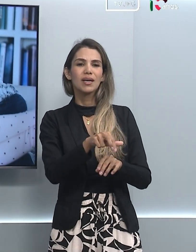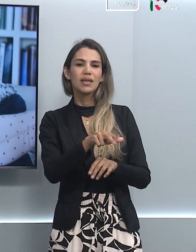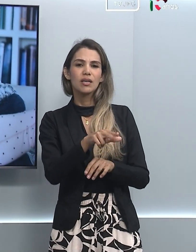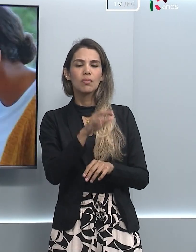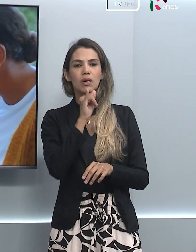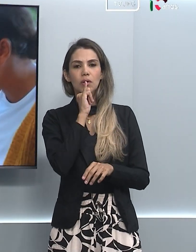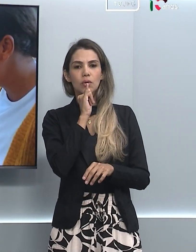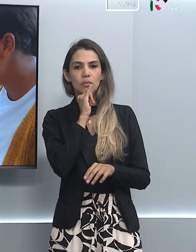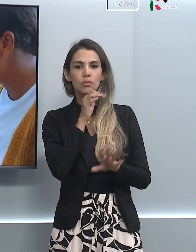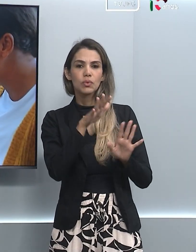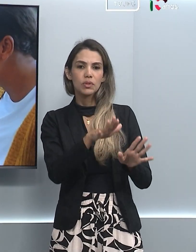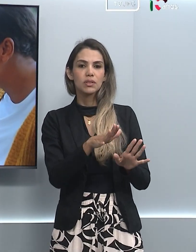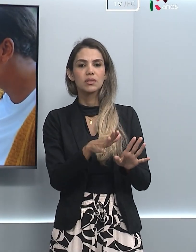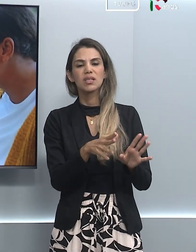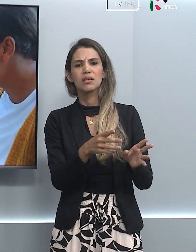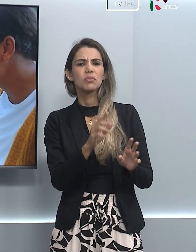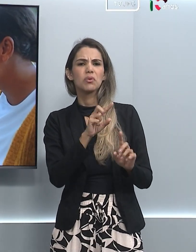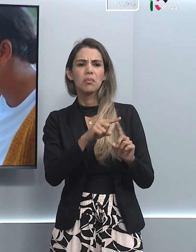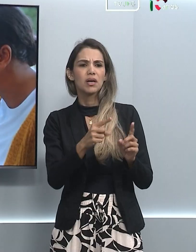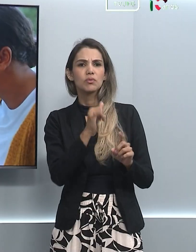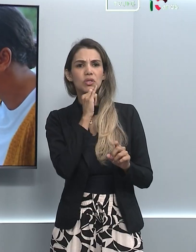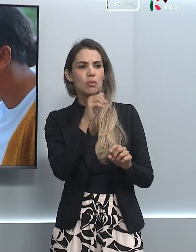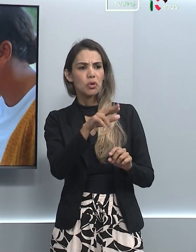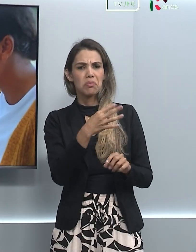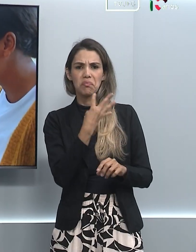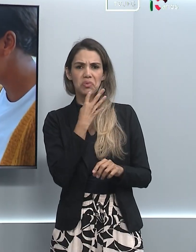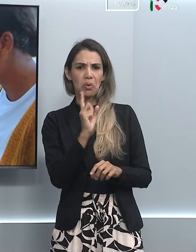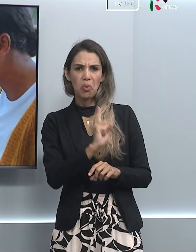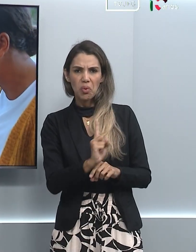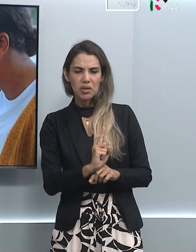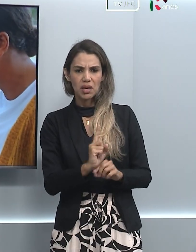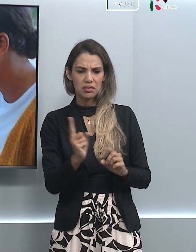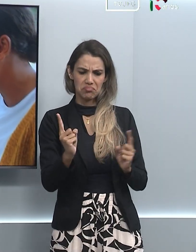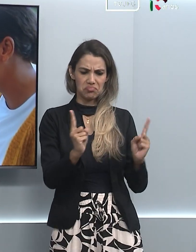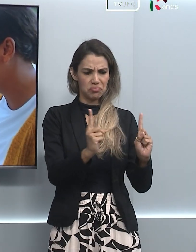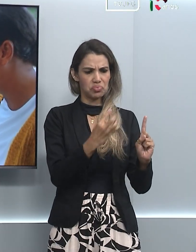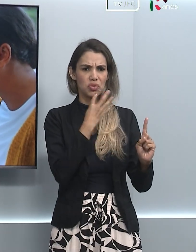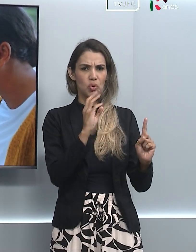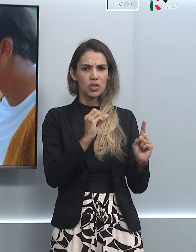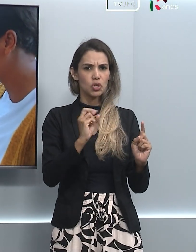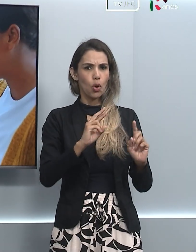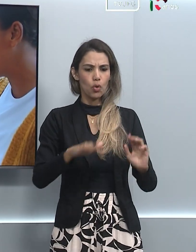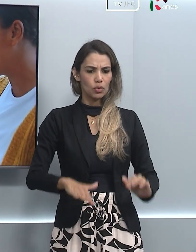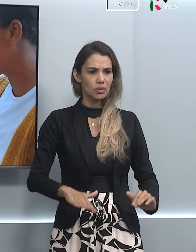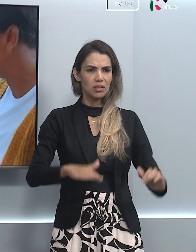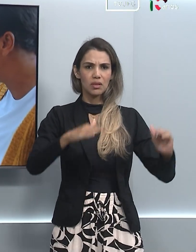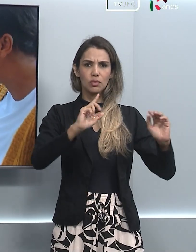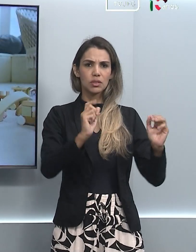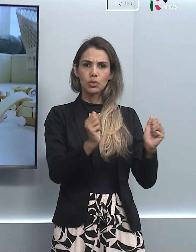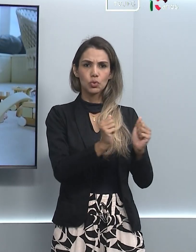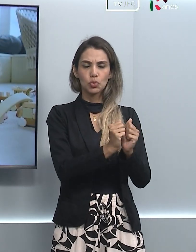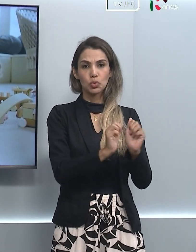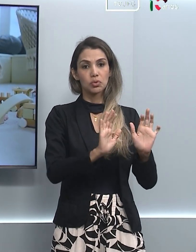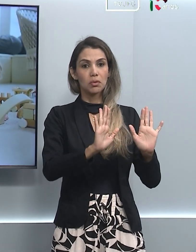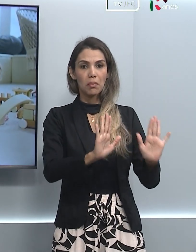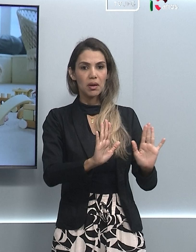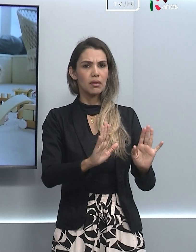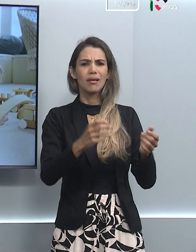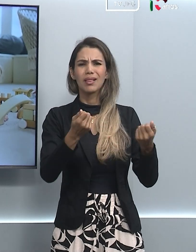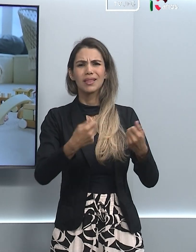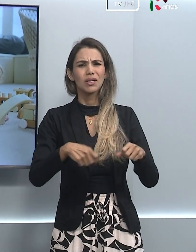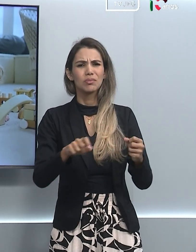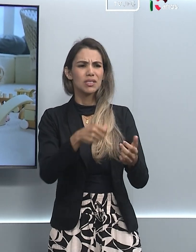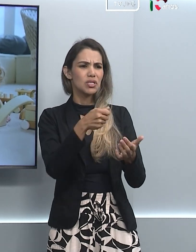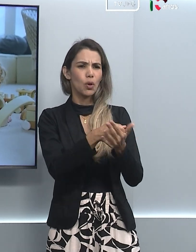por exemplo, que não se conhecem ou que não cresceram juntos, não existe a prioridade ou a obrigação